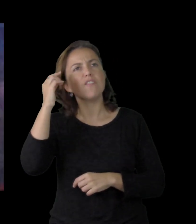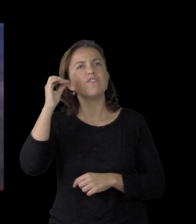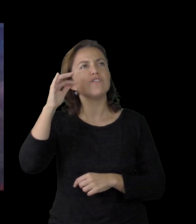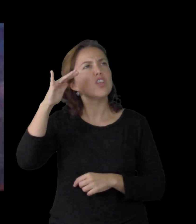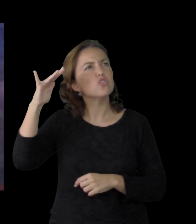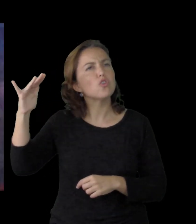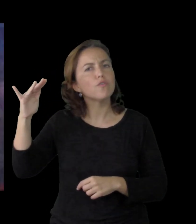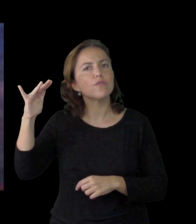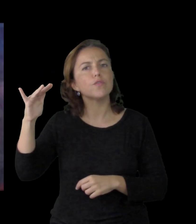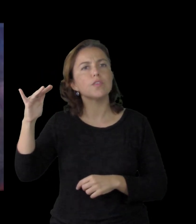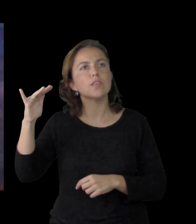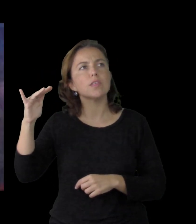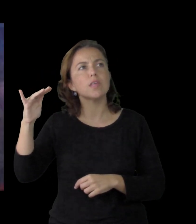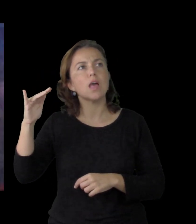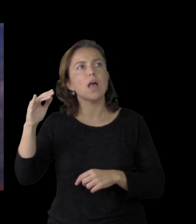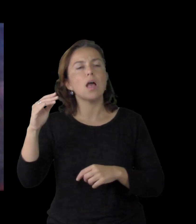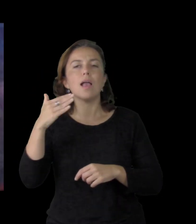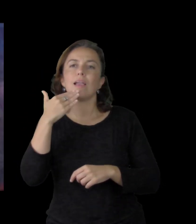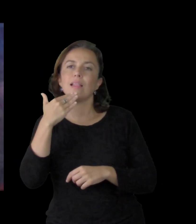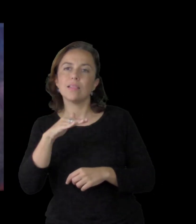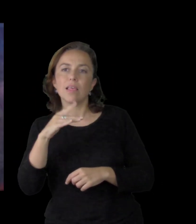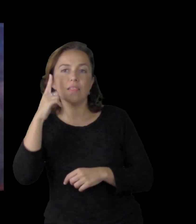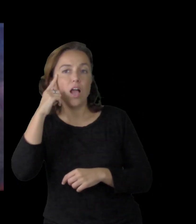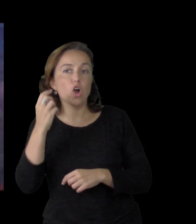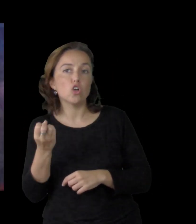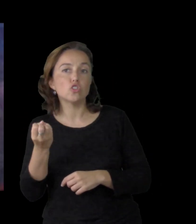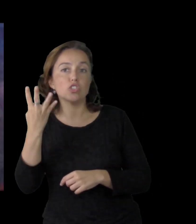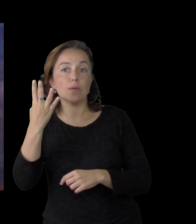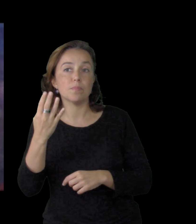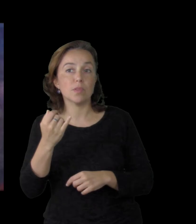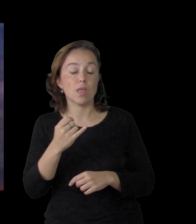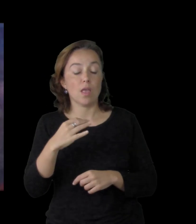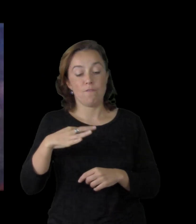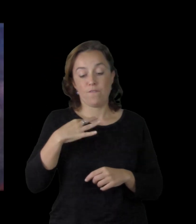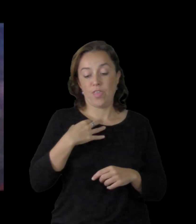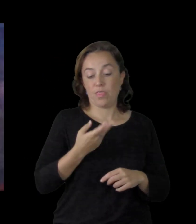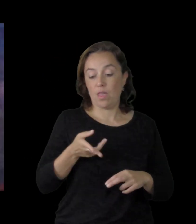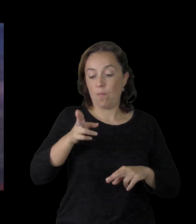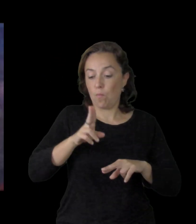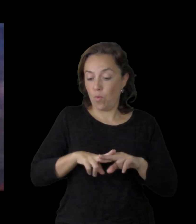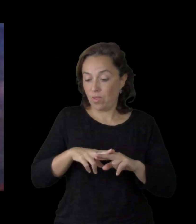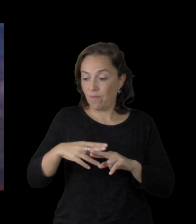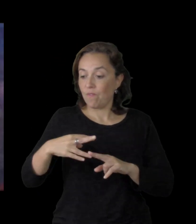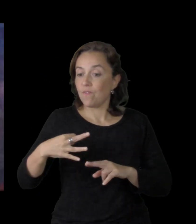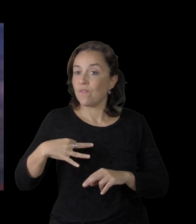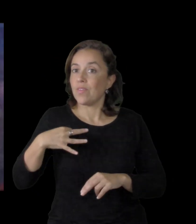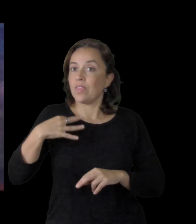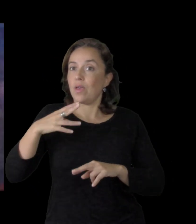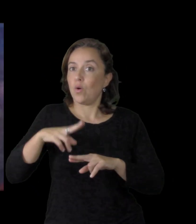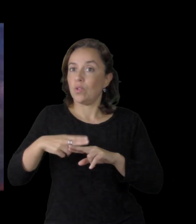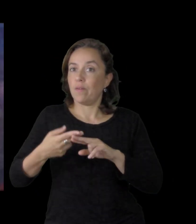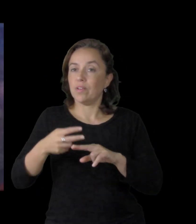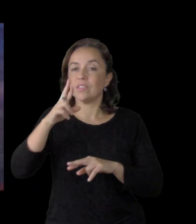filosofía que entendiera el concepto de la reencarnación, hasta que no podamos llegar a